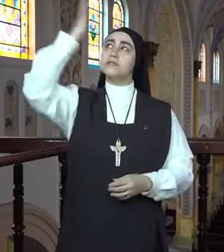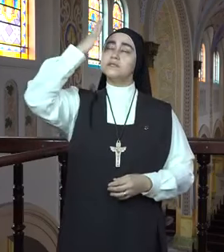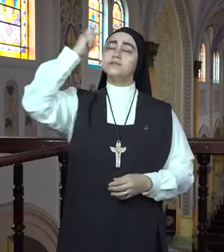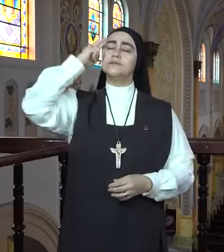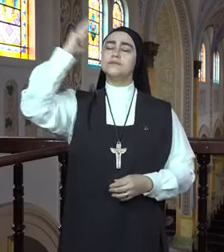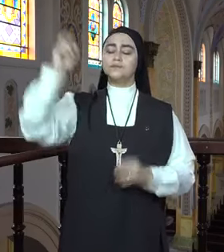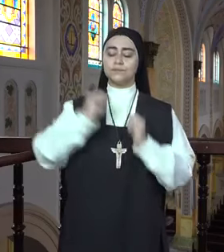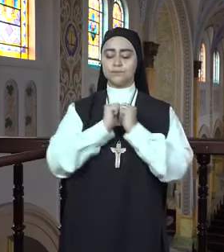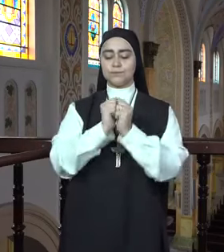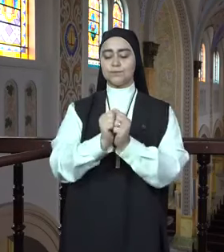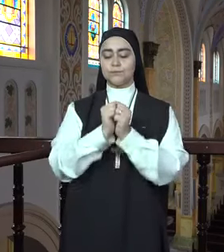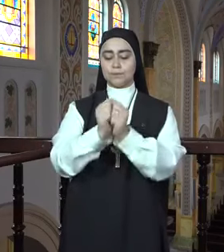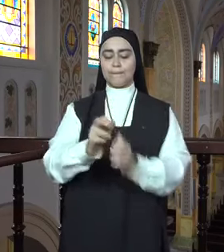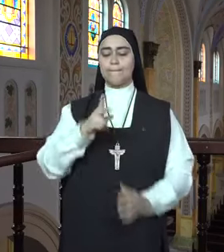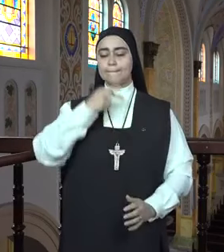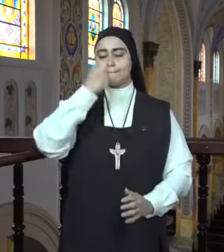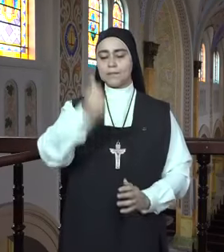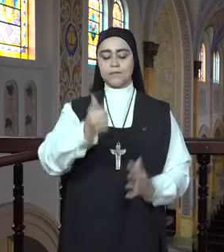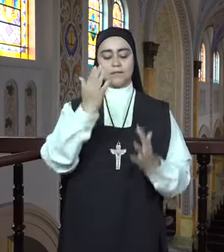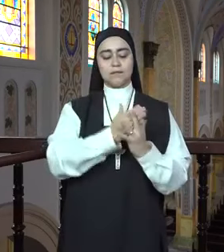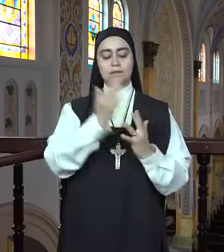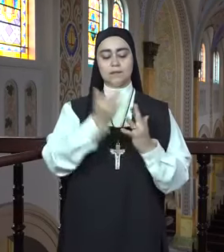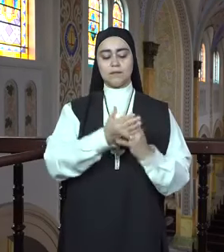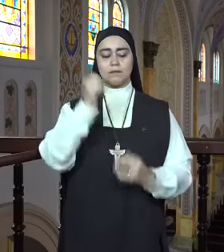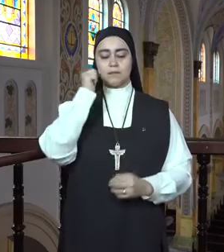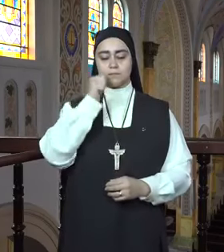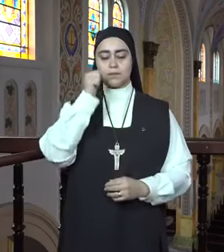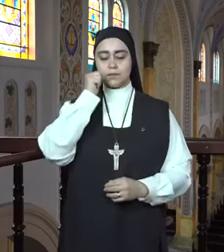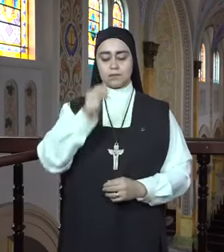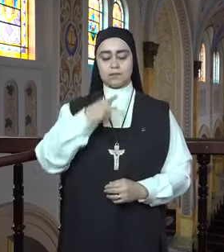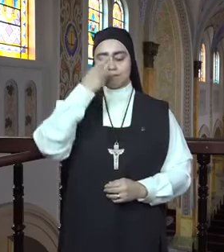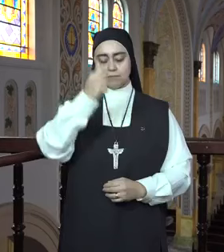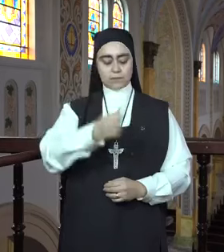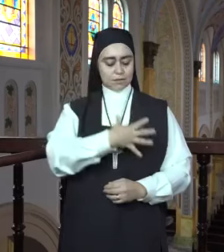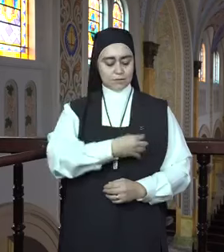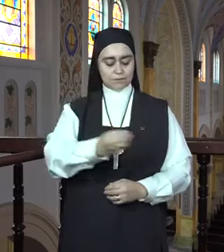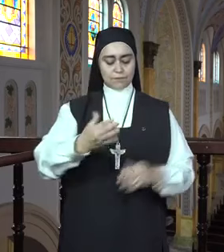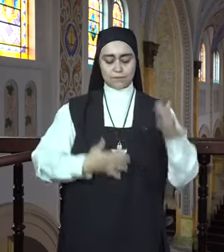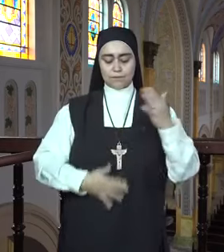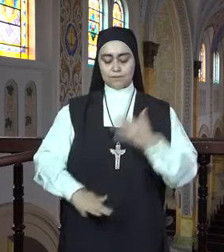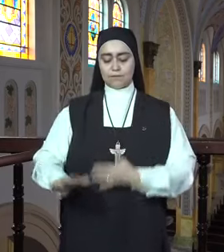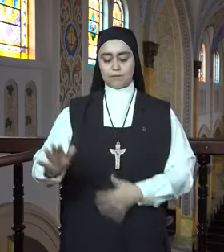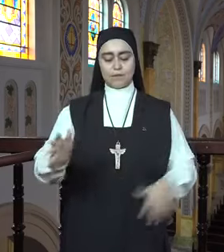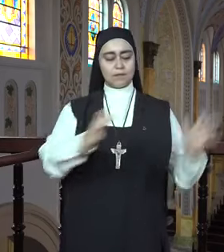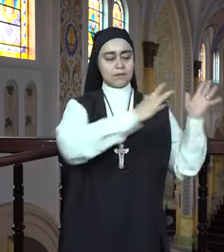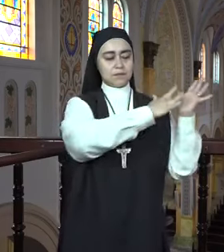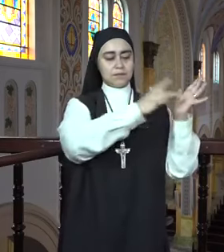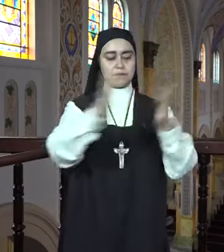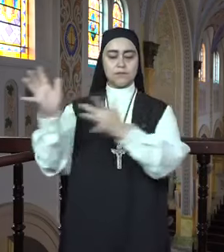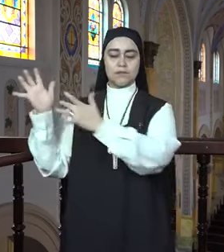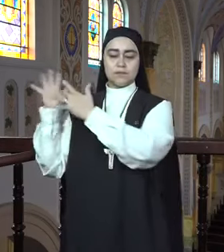Senhor é convosco. Bendita sois vós entre as mulheres, e bendito é o fruto do vosso ventre,